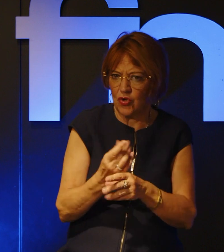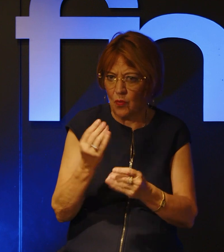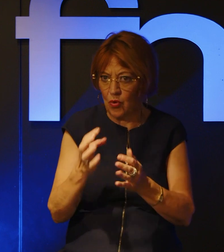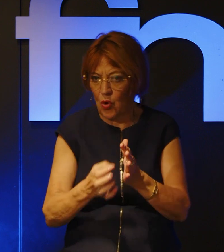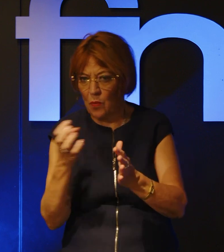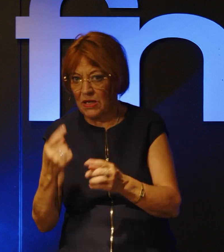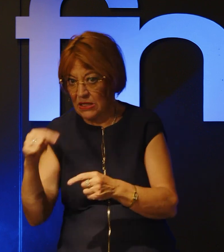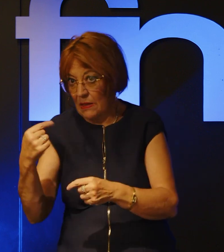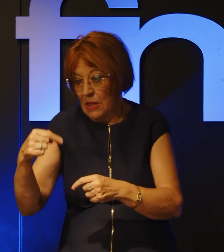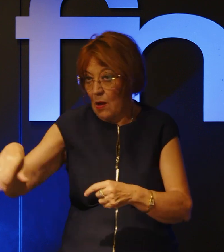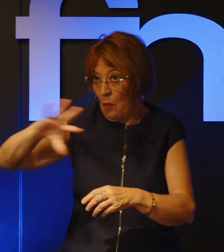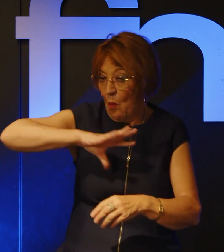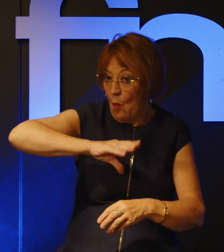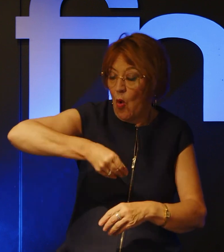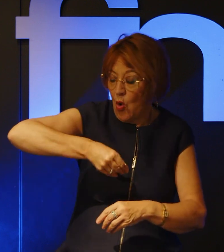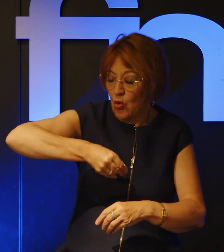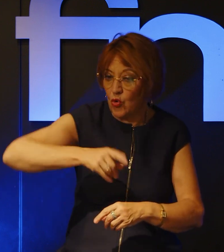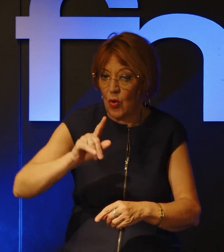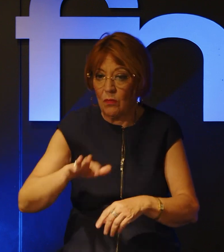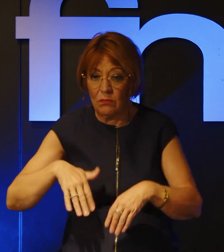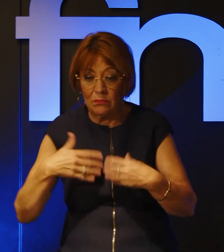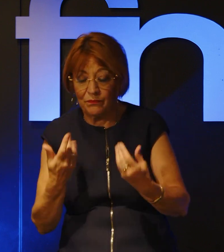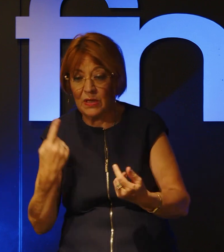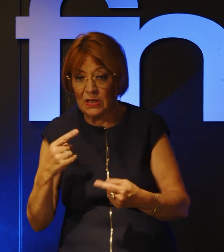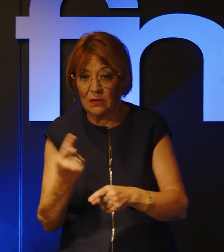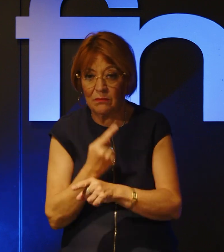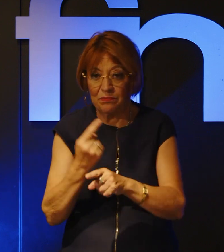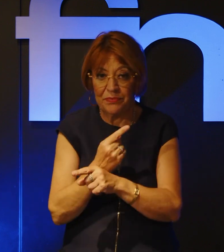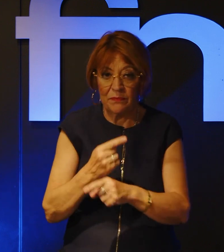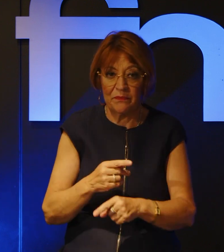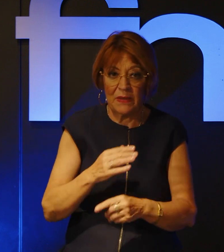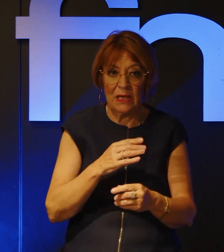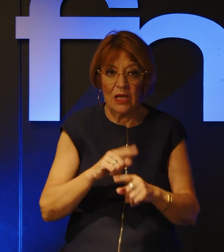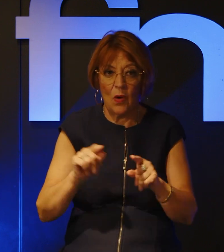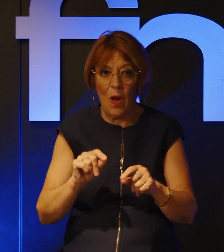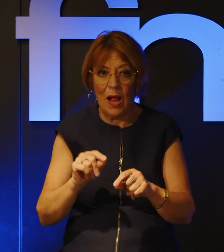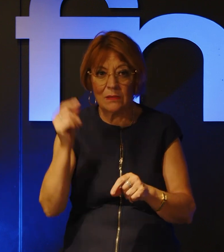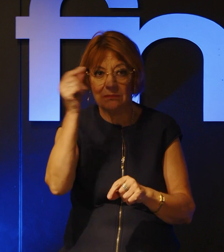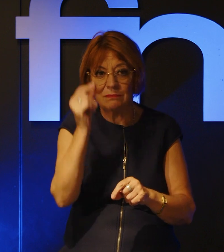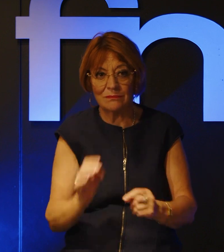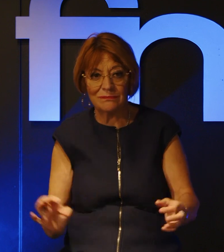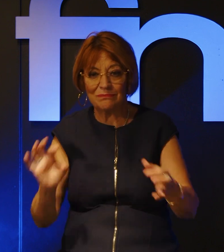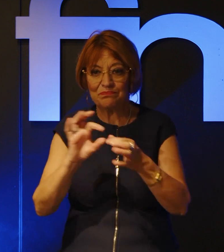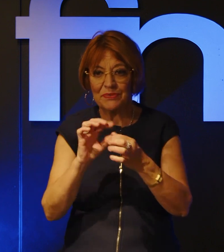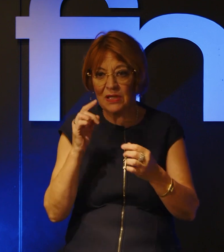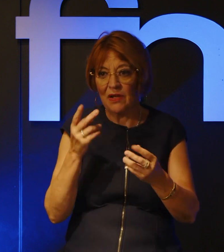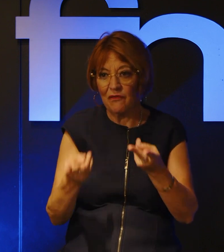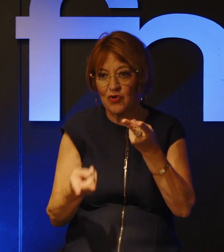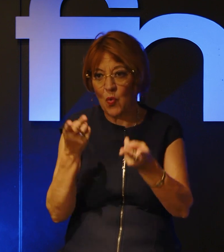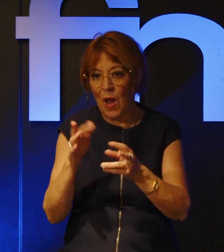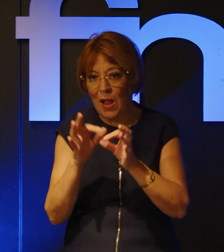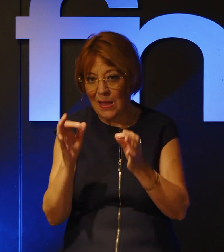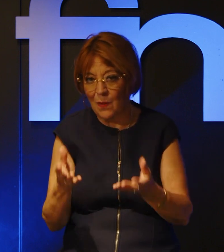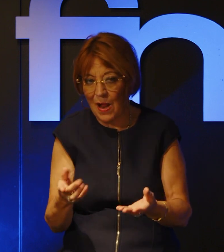complexas que estavam a existir e portanto não é por acaso que aparece também esse tipo de de de representação e de problemática visual mas é muito